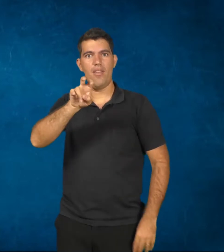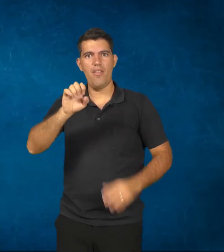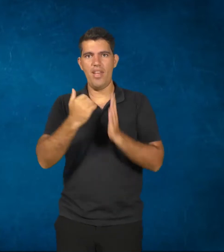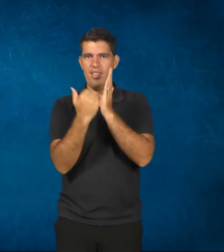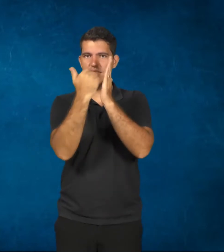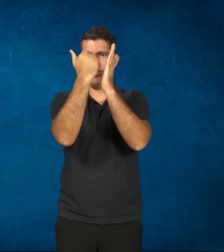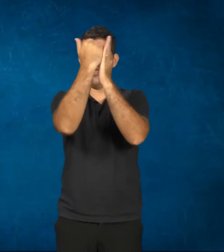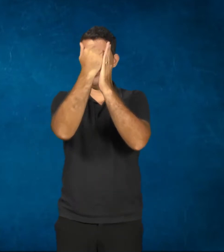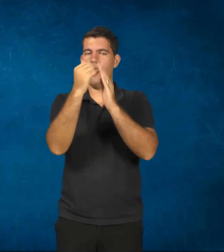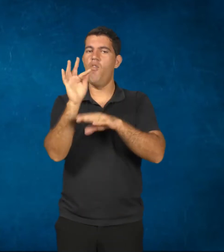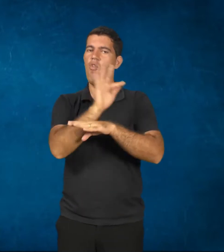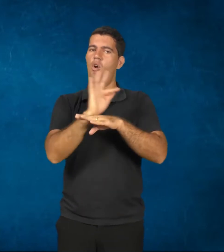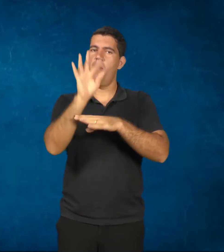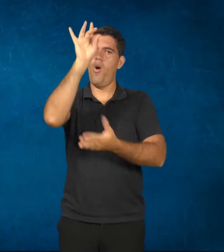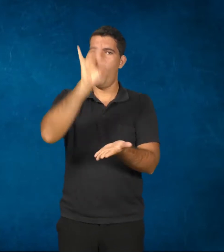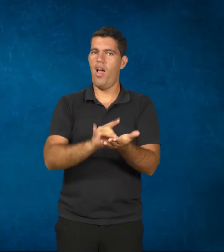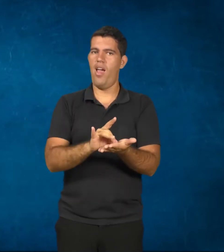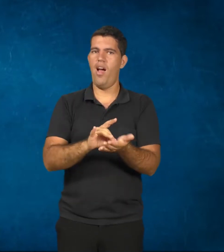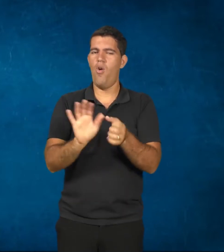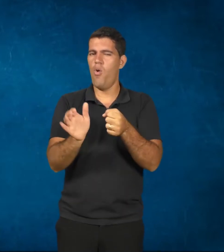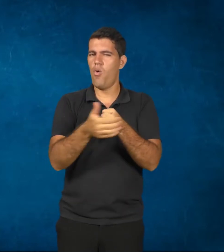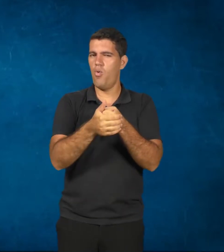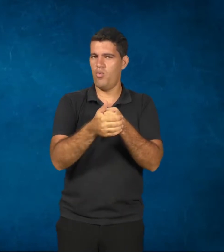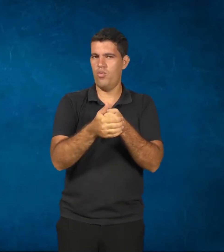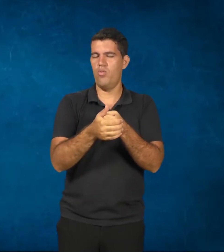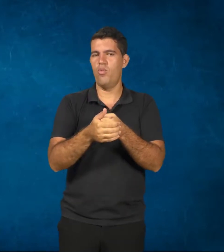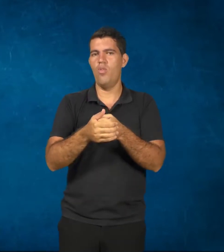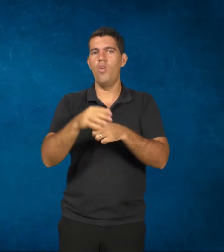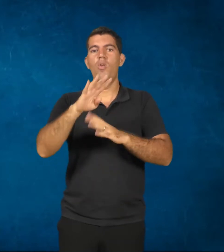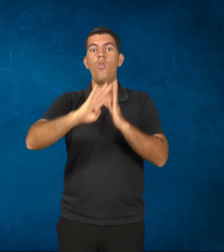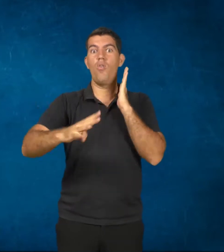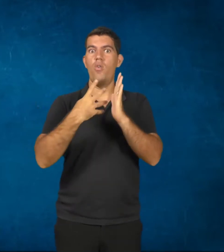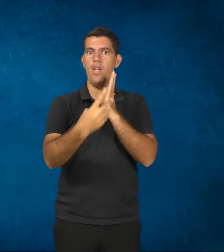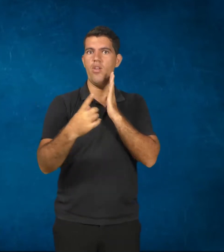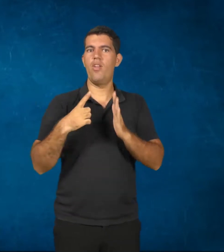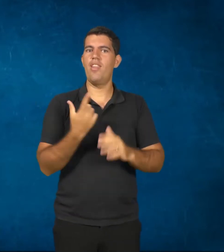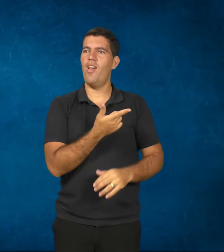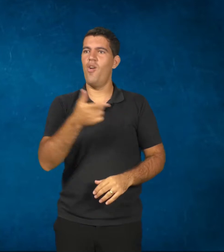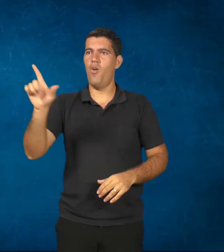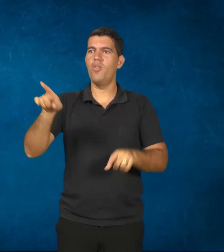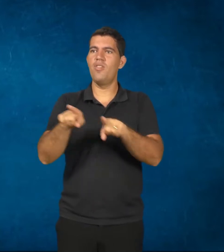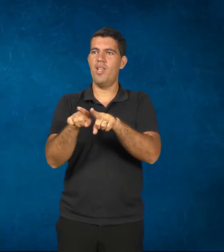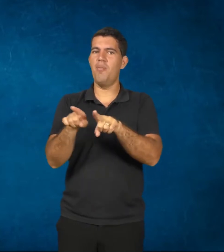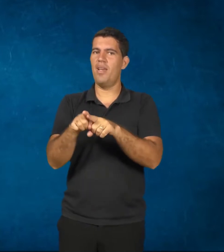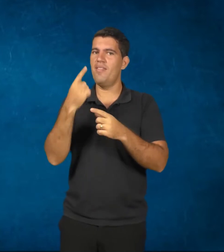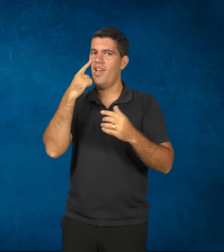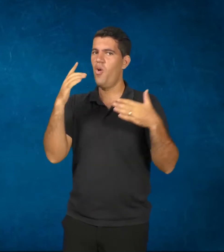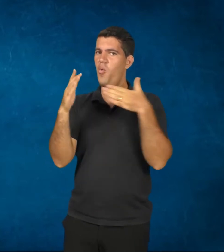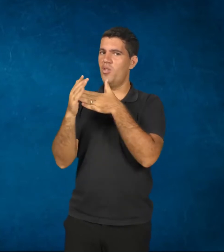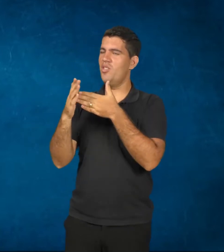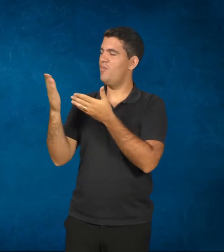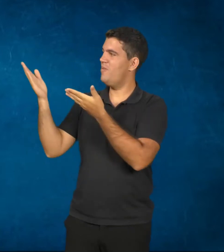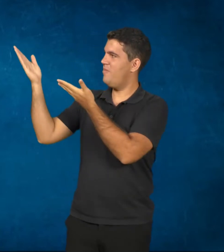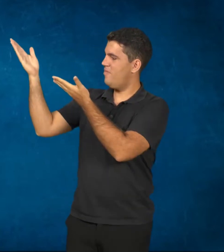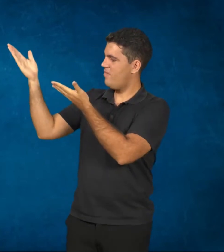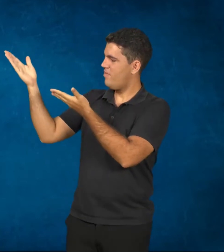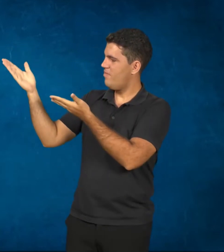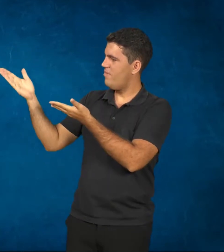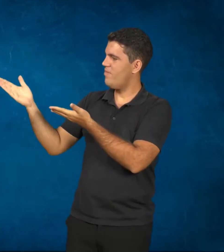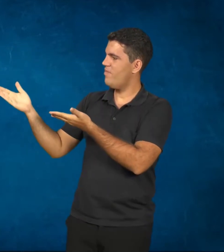em formal, real e oculto. Um currículo pode ainda ser abordado de forma multidisciplinar,